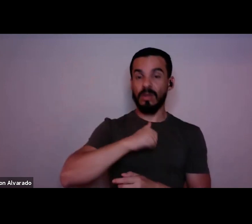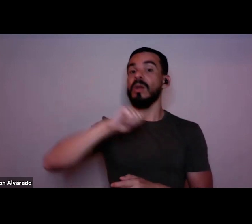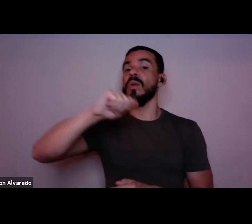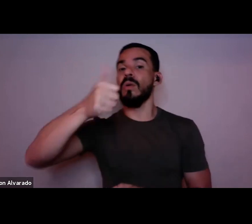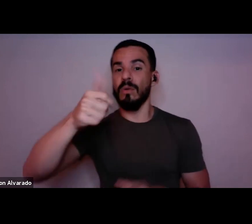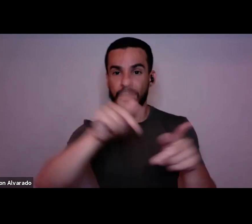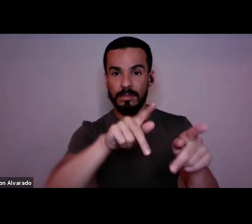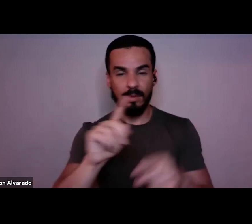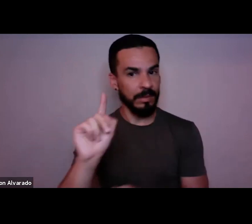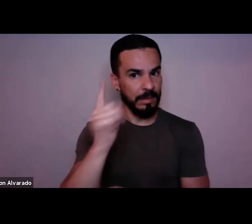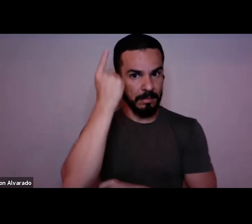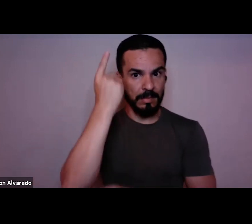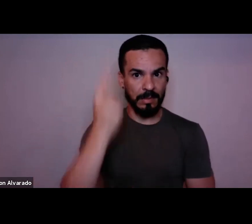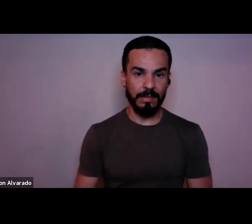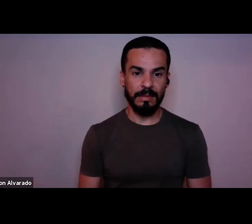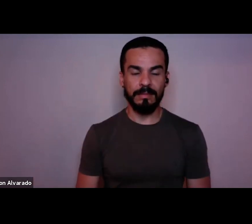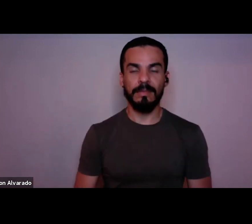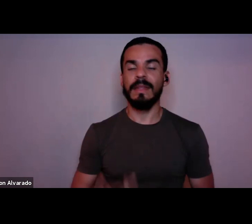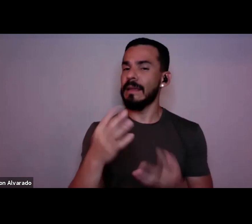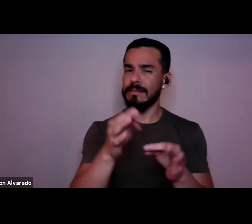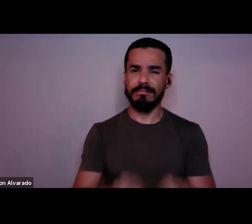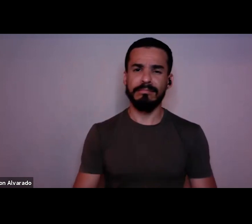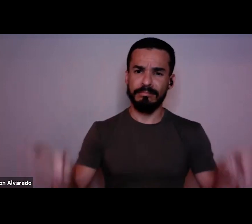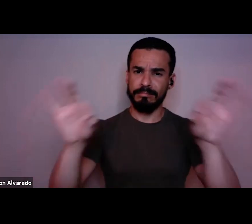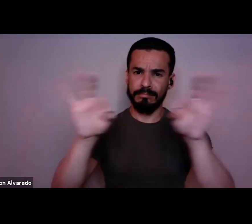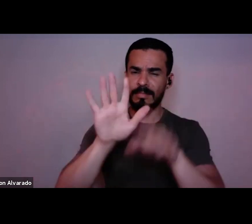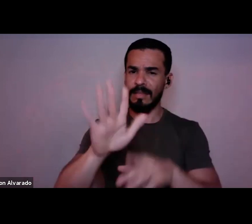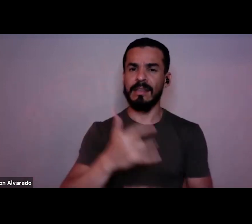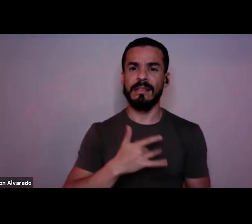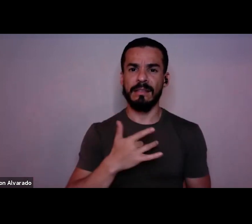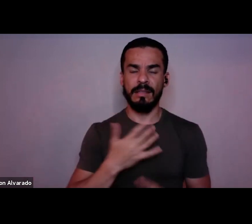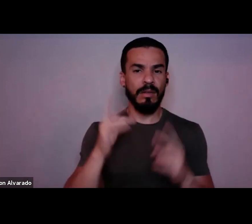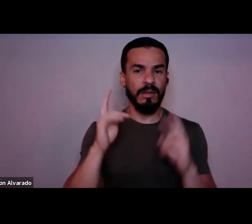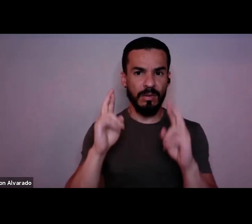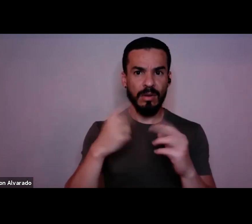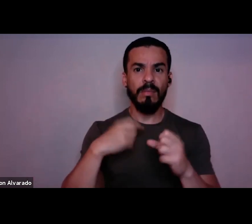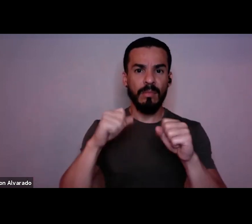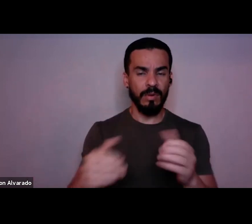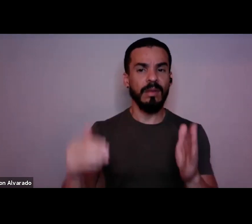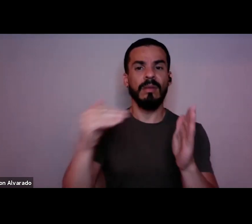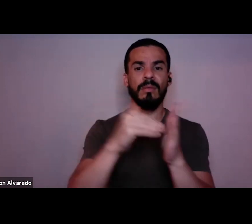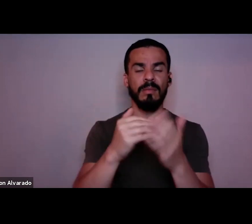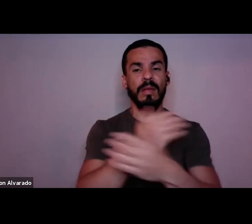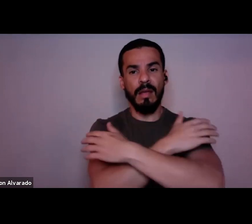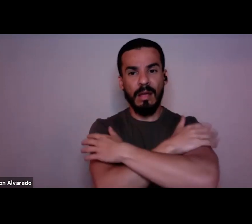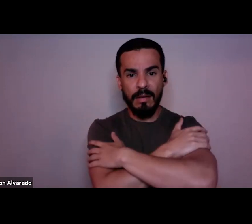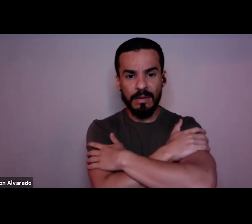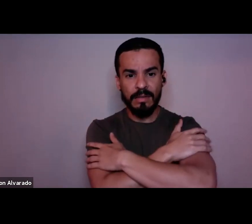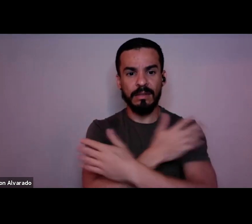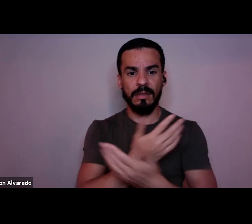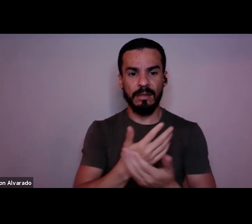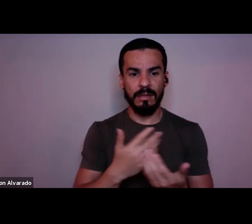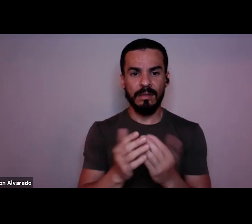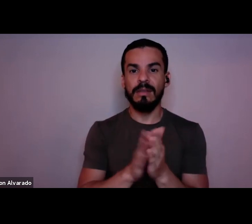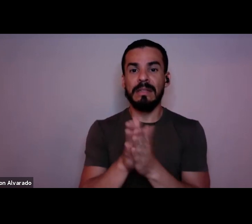primero es vital esa sensación y ojalá puedan volver a abrazar Puede que sea nuevo